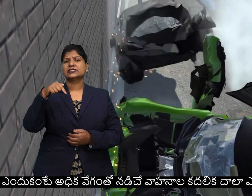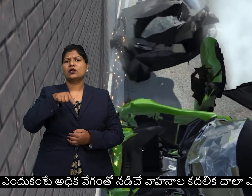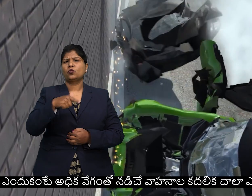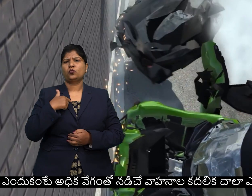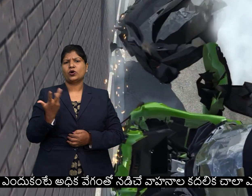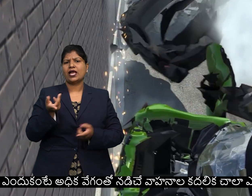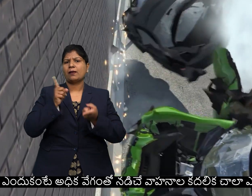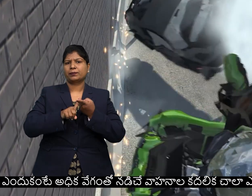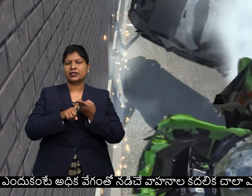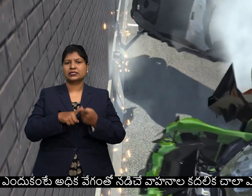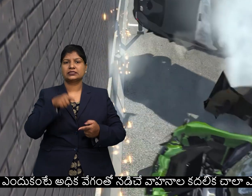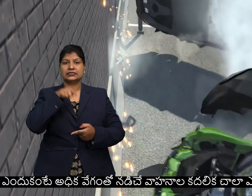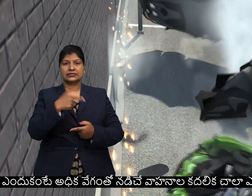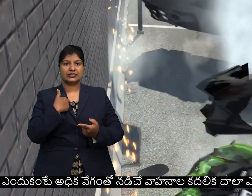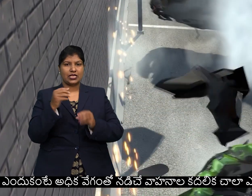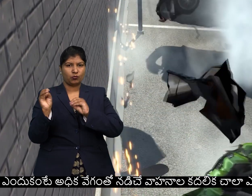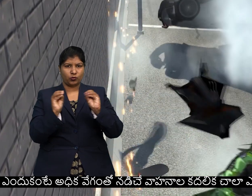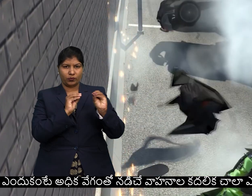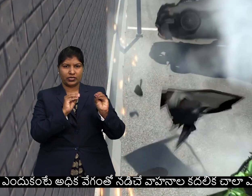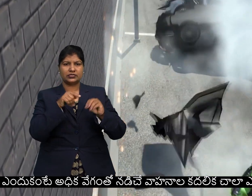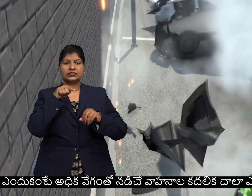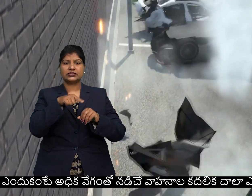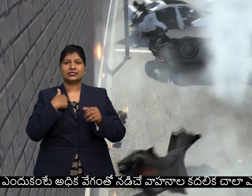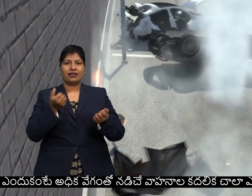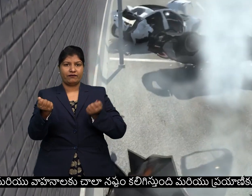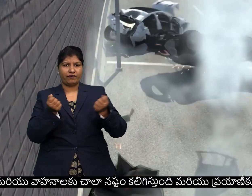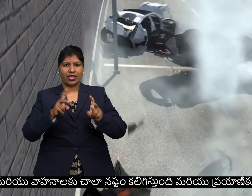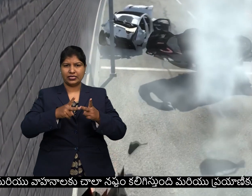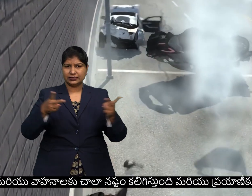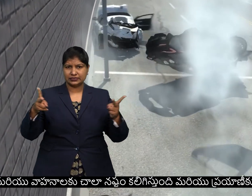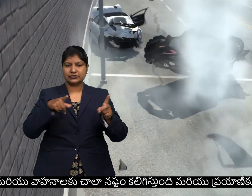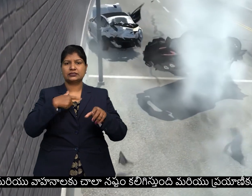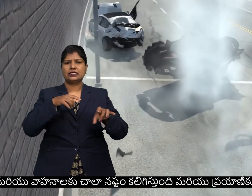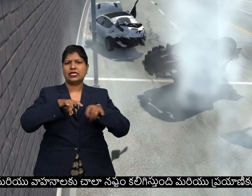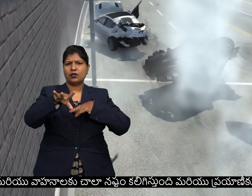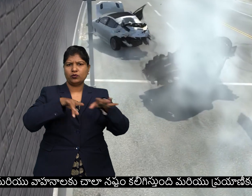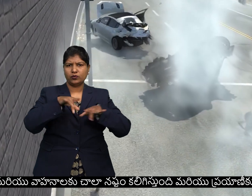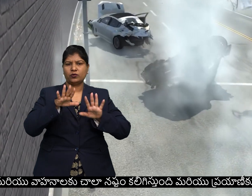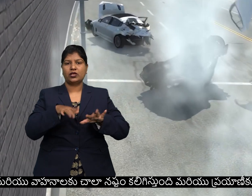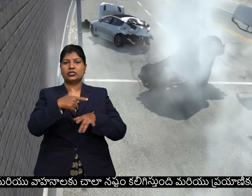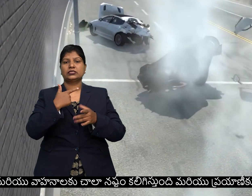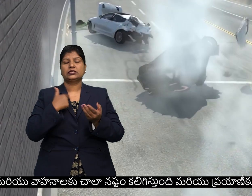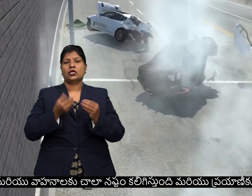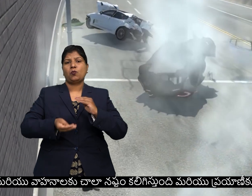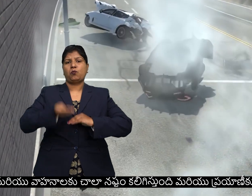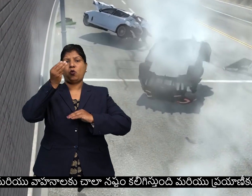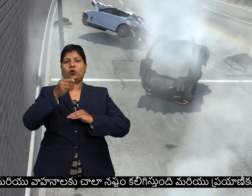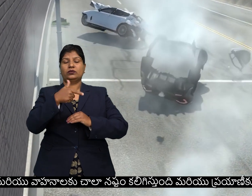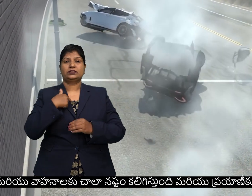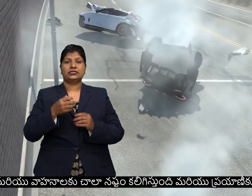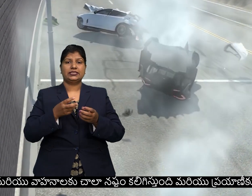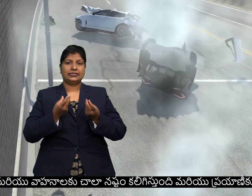ఎందుకంటే అధిక వేగంతో నడిచే వాహనాల కదలిక చాలా ఎక్కువగా ఉంటుంది మరియు వాహనాలకు చాలా నష్టం కలిగిస్తుంది